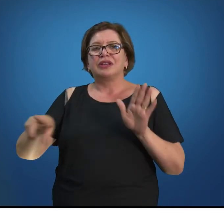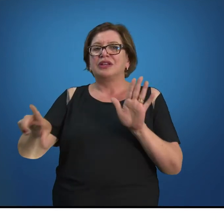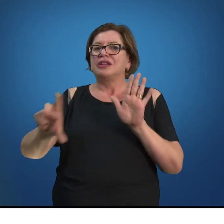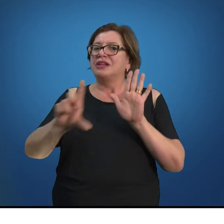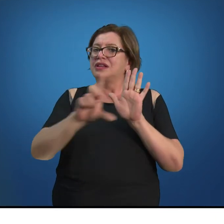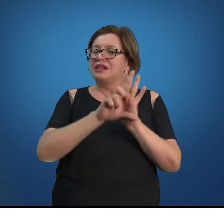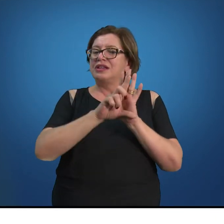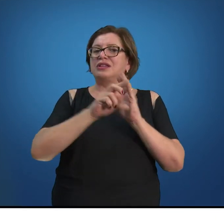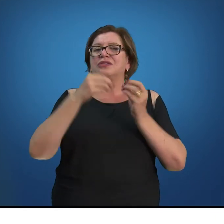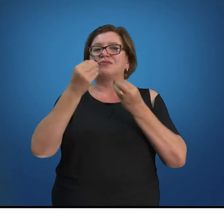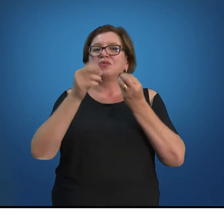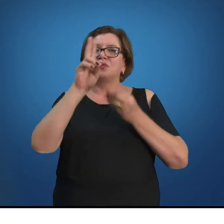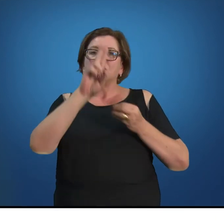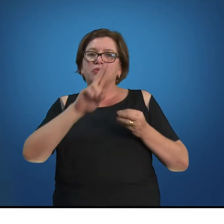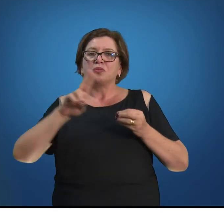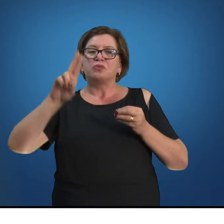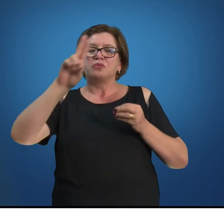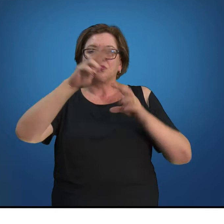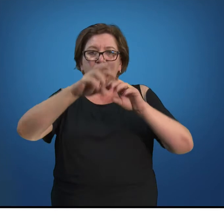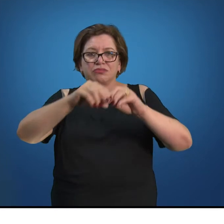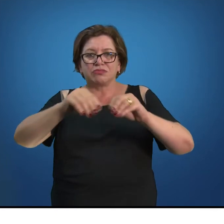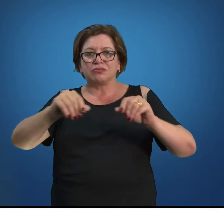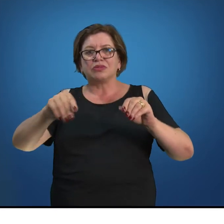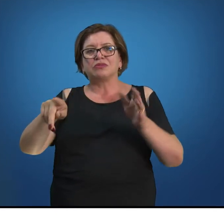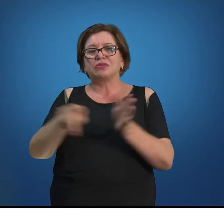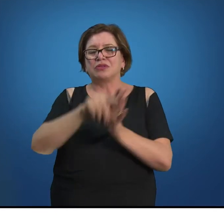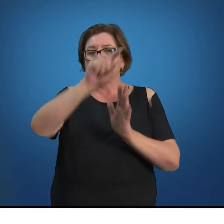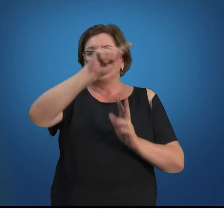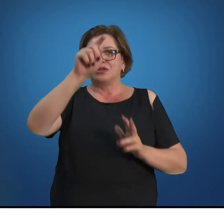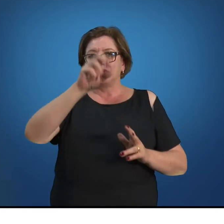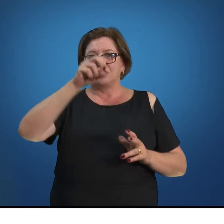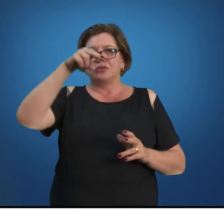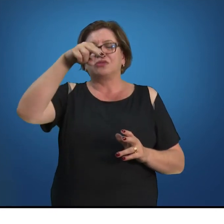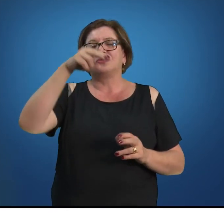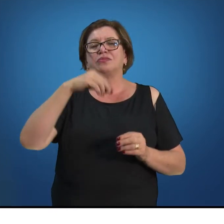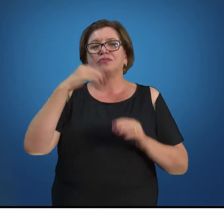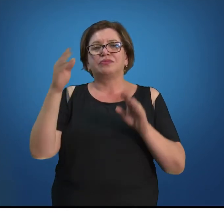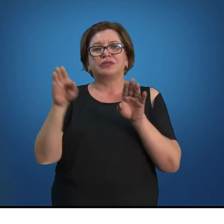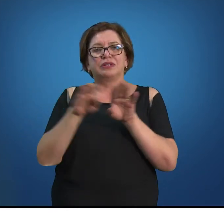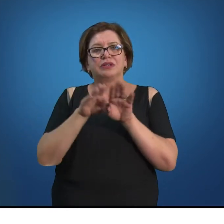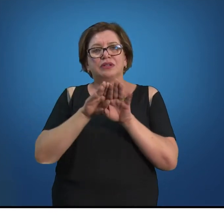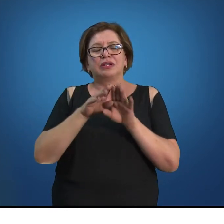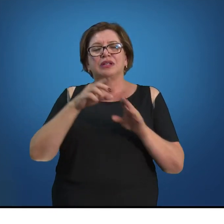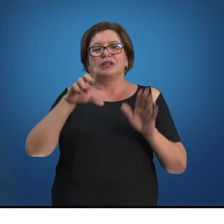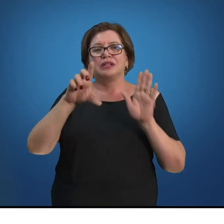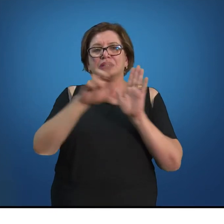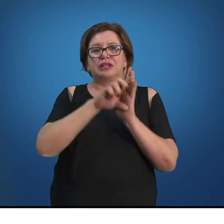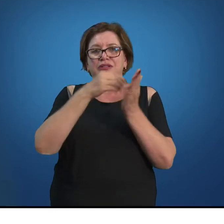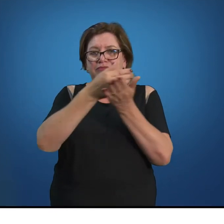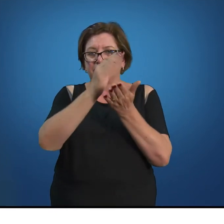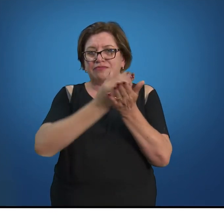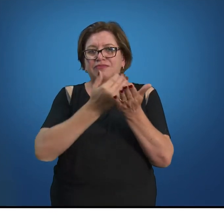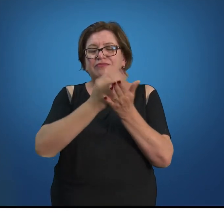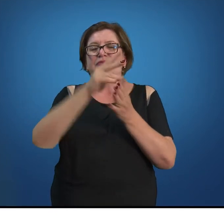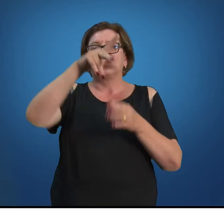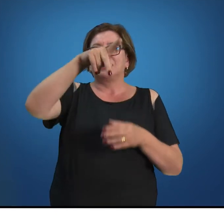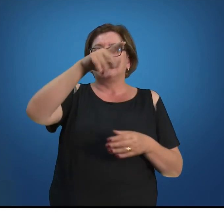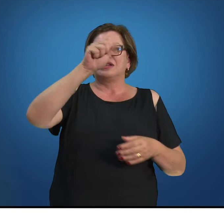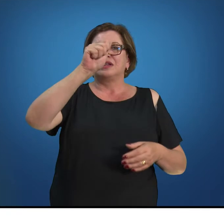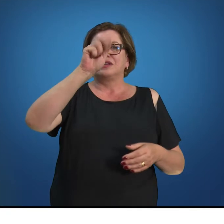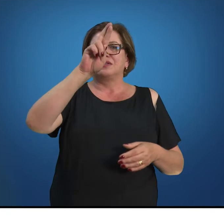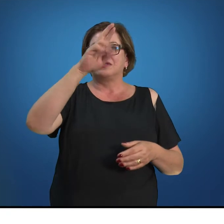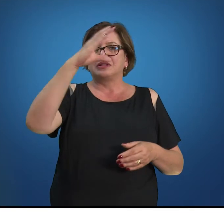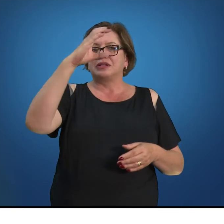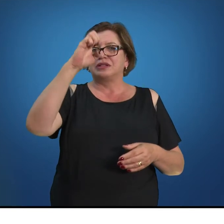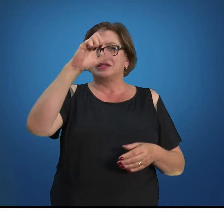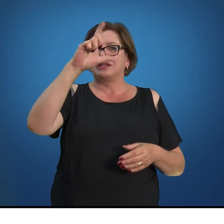Solo, também chamada Lei de Zoneamento, a Lei de Parcelamento, que também é conhecida como a Lei de Loteamento, o Código